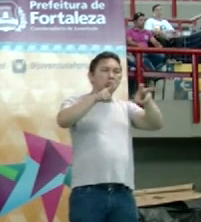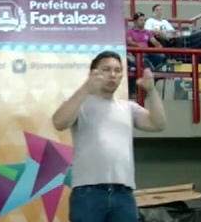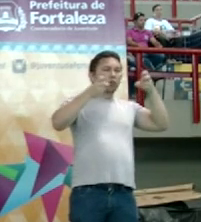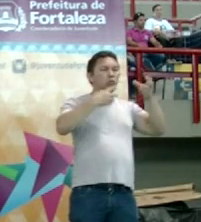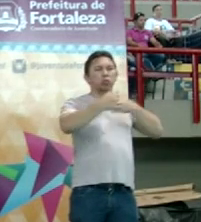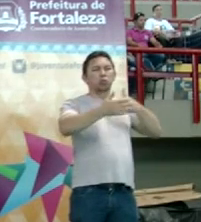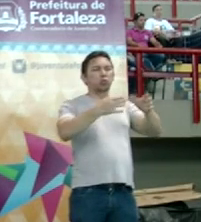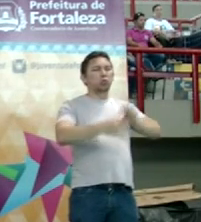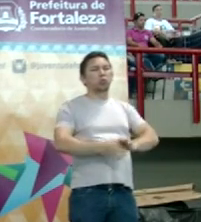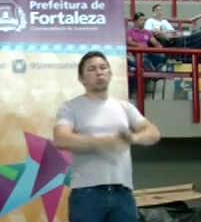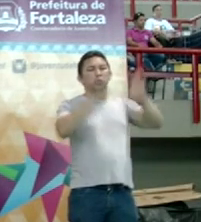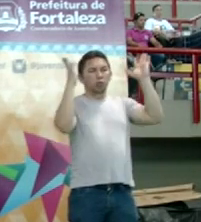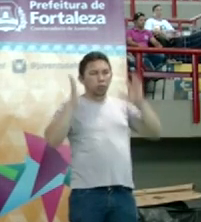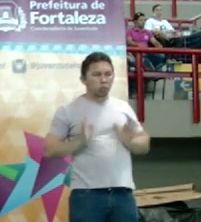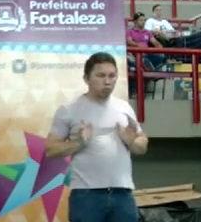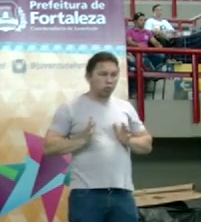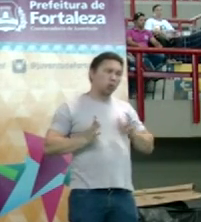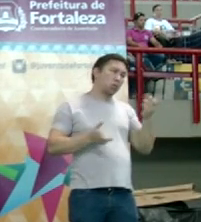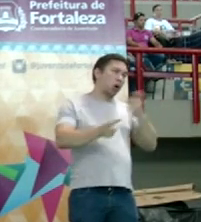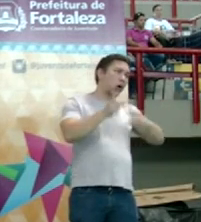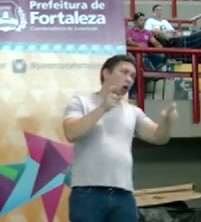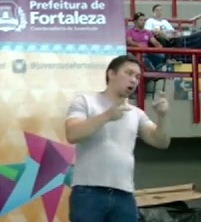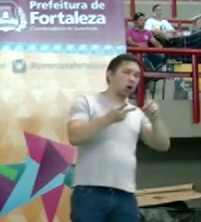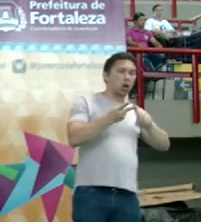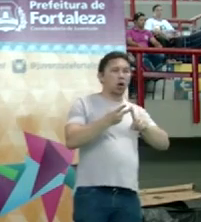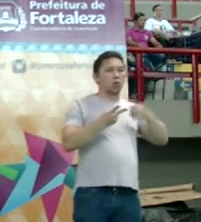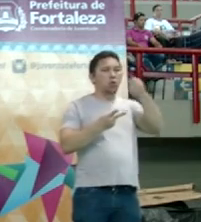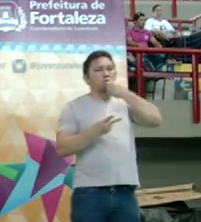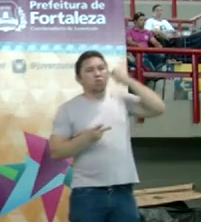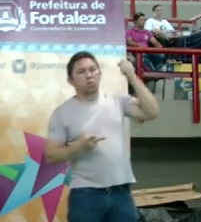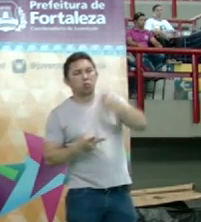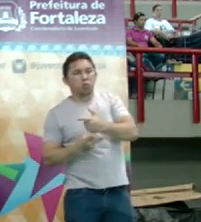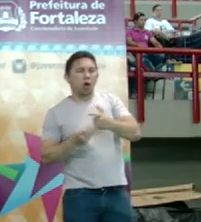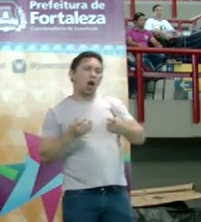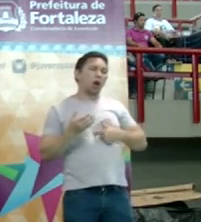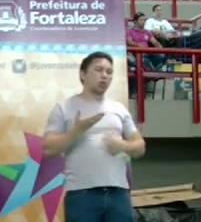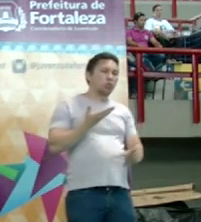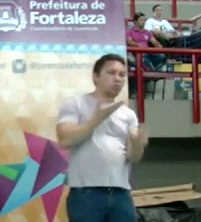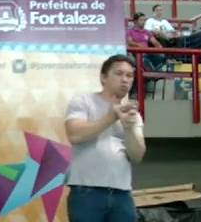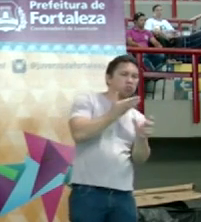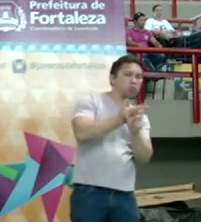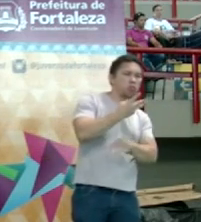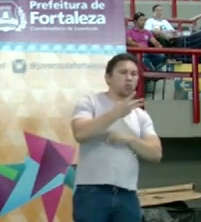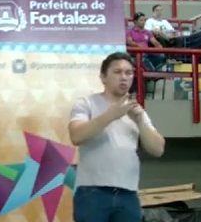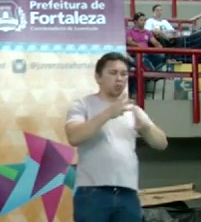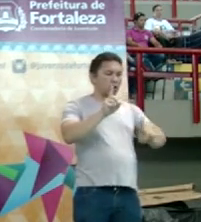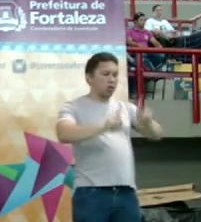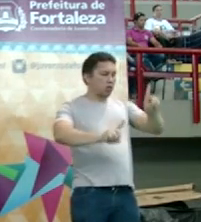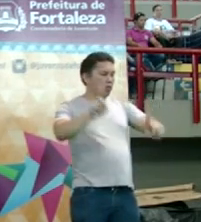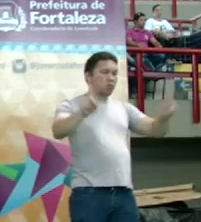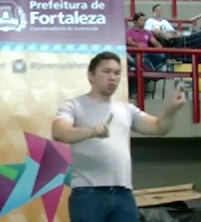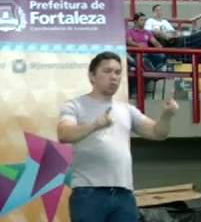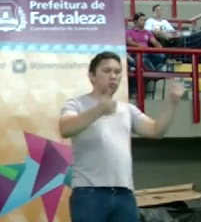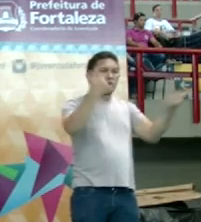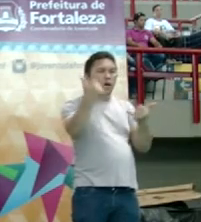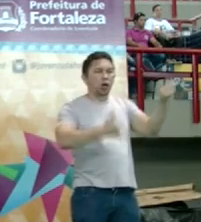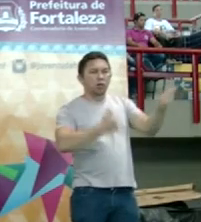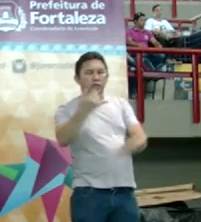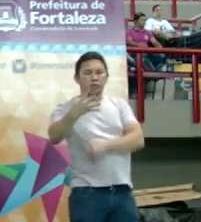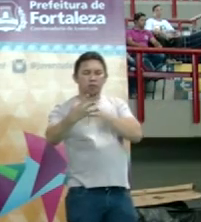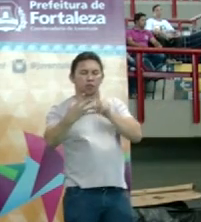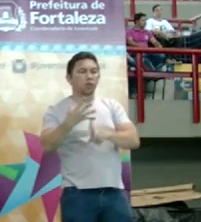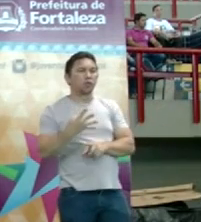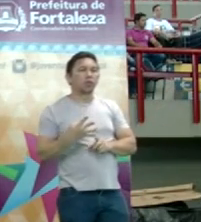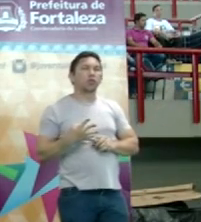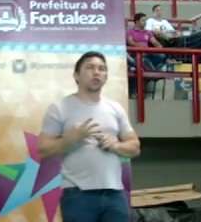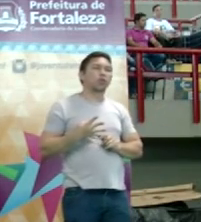ser qualquer coisa, repetindo, uma tirinha, uma charge, pode ser um gráfico infográfico, pode